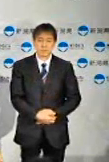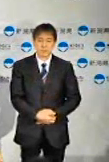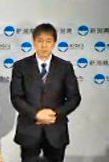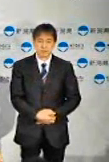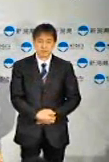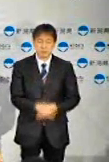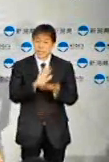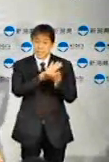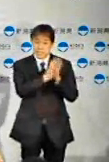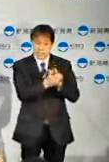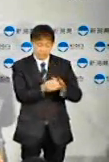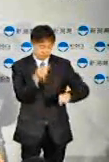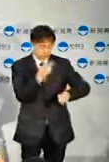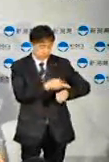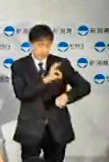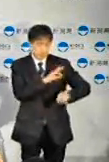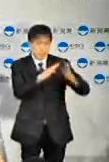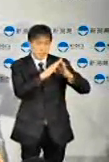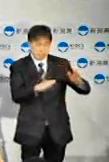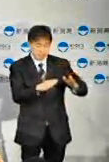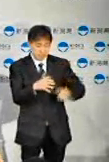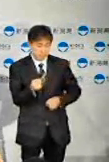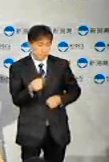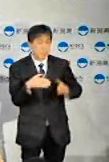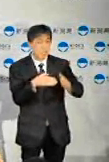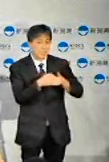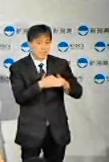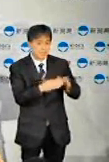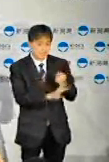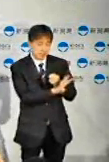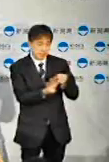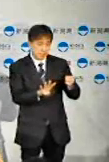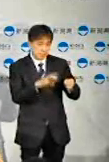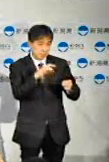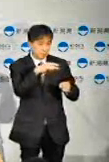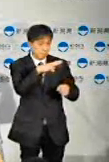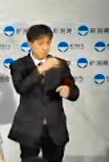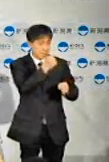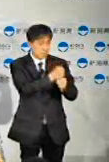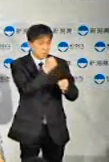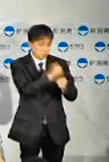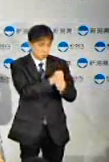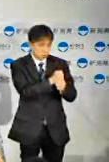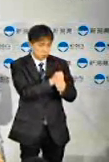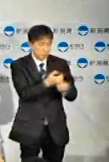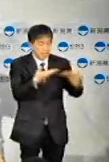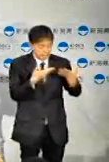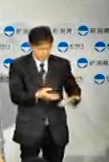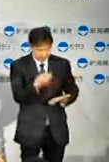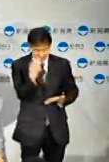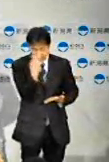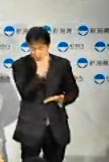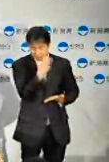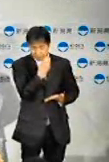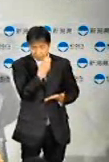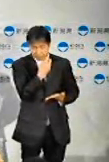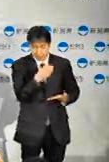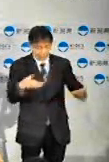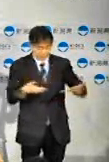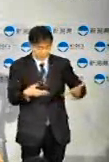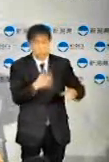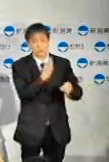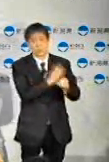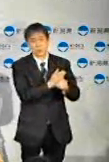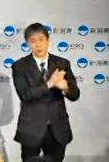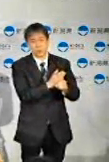県の技術委員会が、柏崎刈羽の原発の安全性の確認作業を進めておりますので、